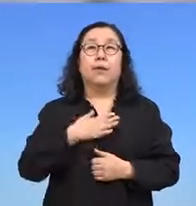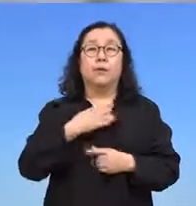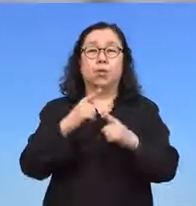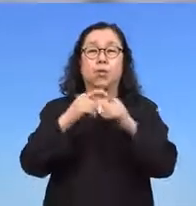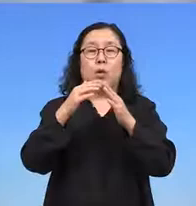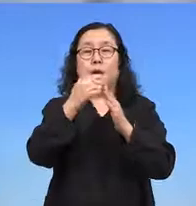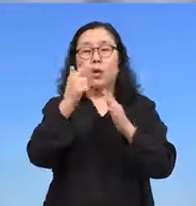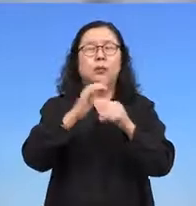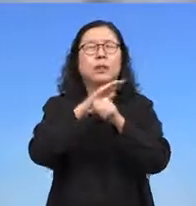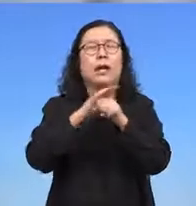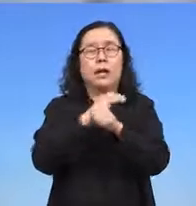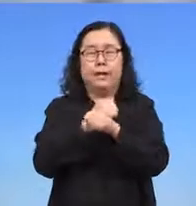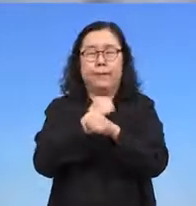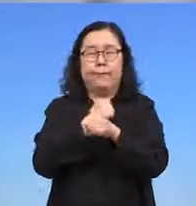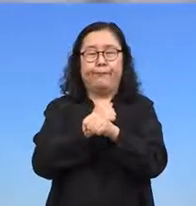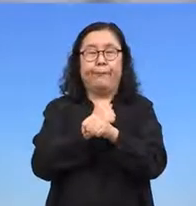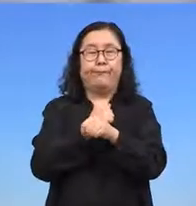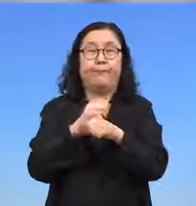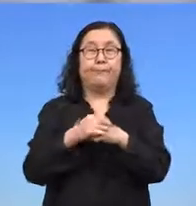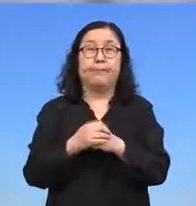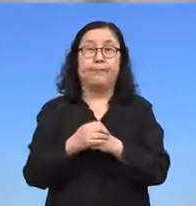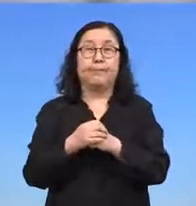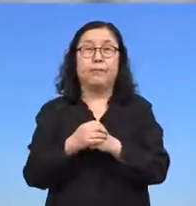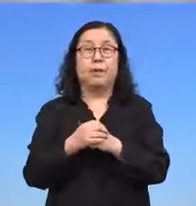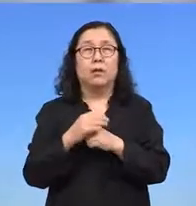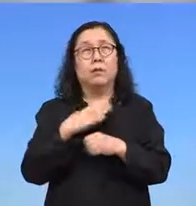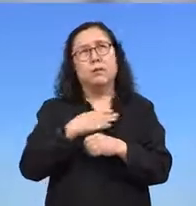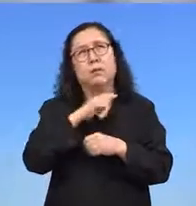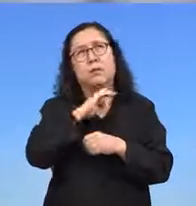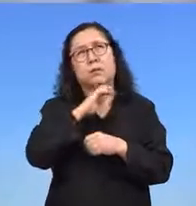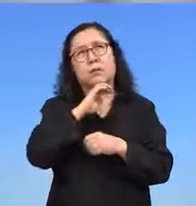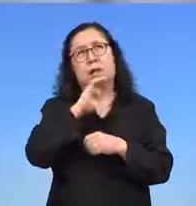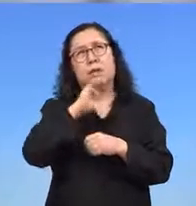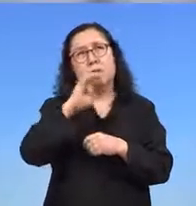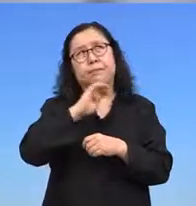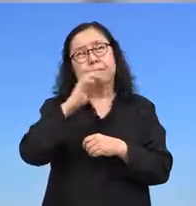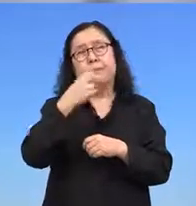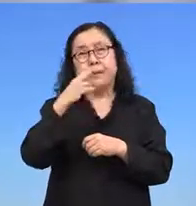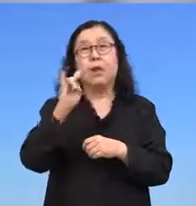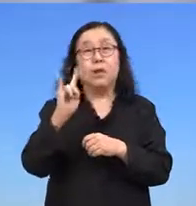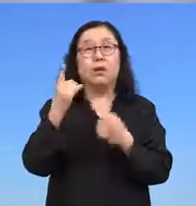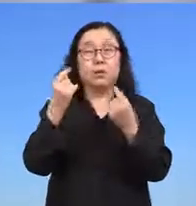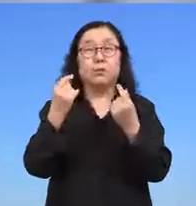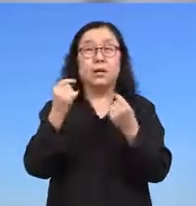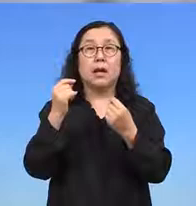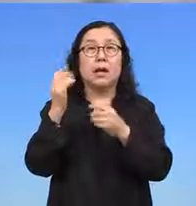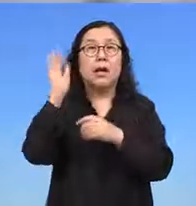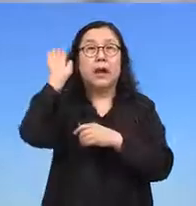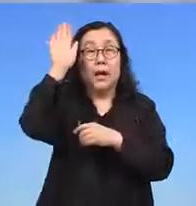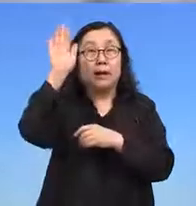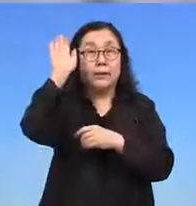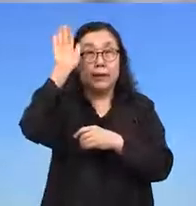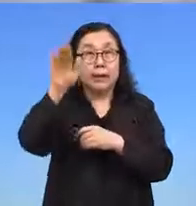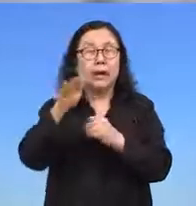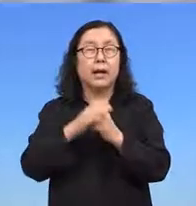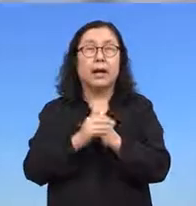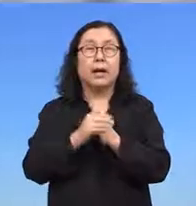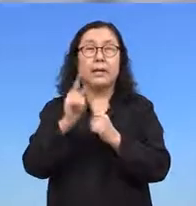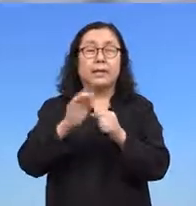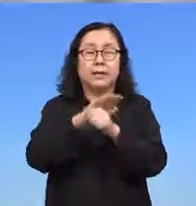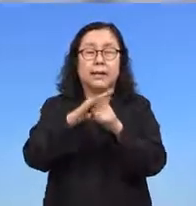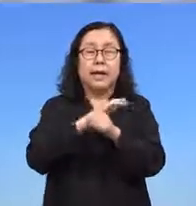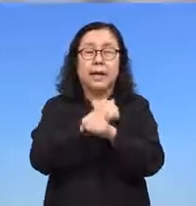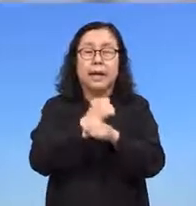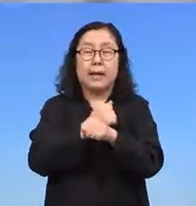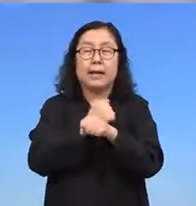내가 이 교회를 얼마나 사랑했는지 그 40대였던 걸로 기억하는데요, 언젠가